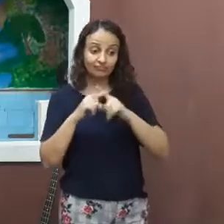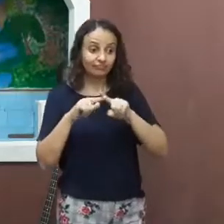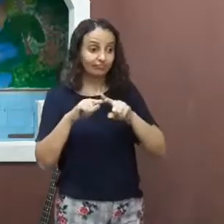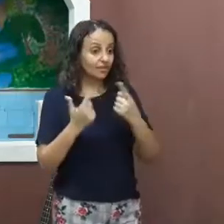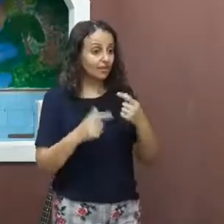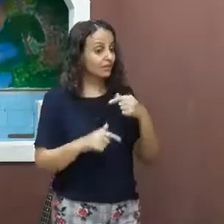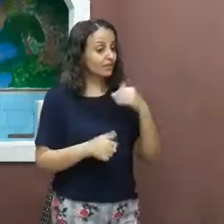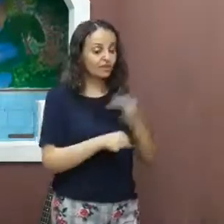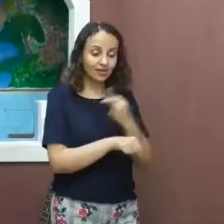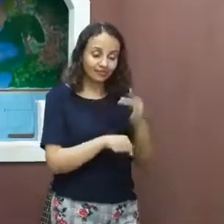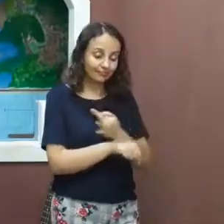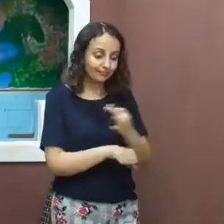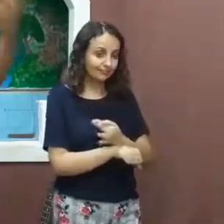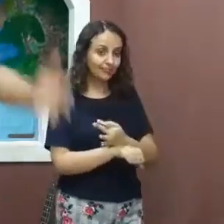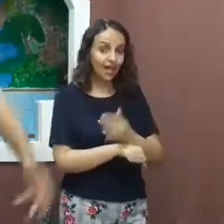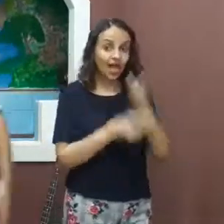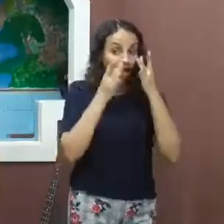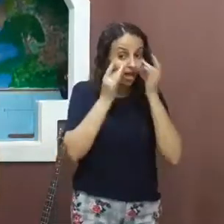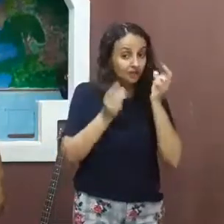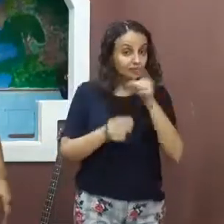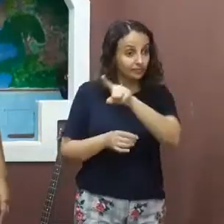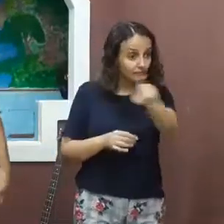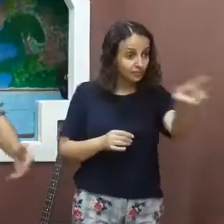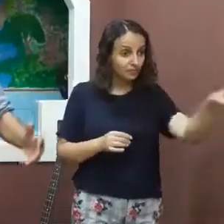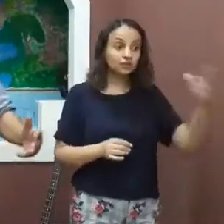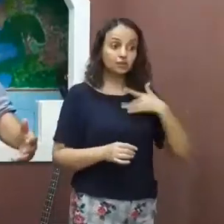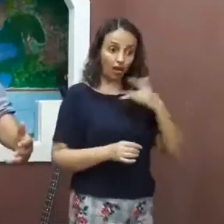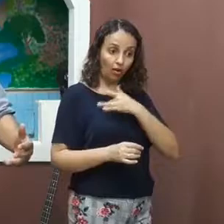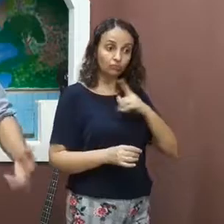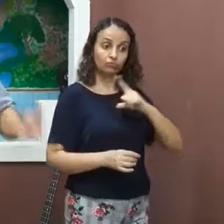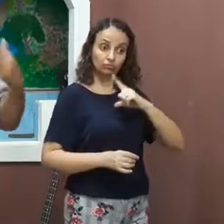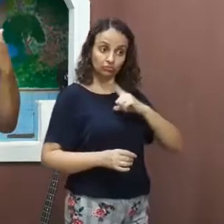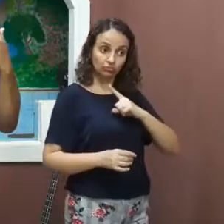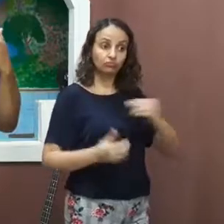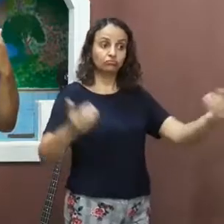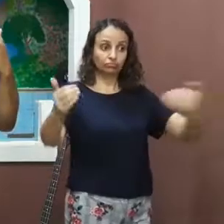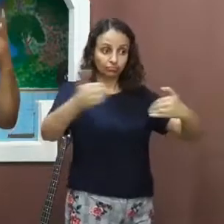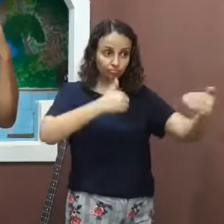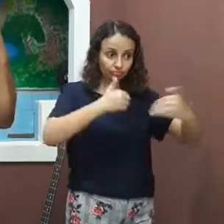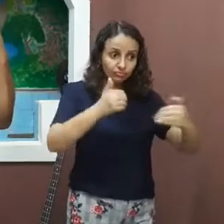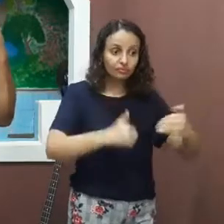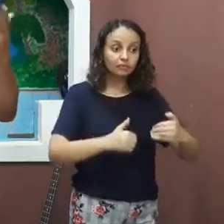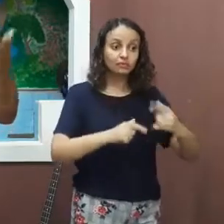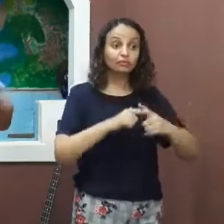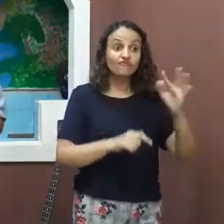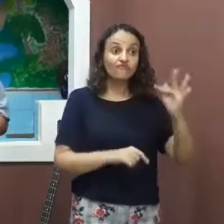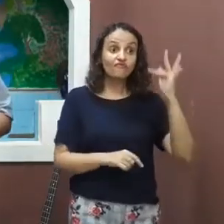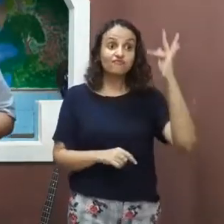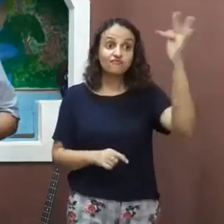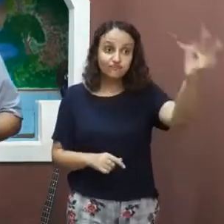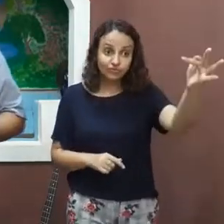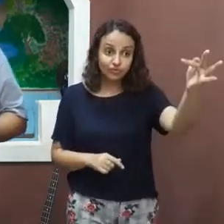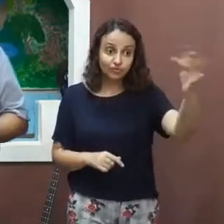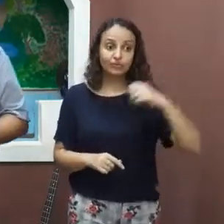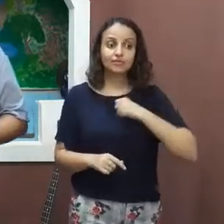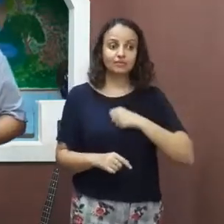que tem saúde, não espere chegar esse momento para que você lembre dos dias que você tinha saúde e de saudade.